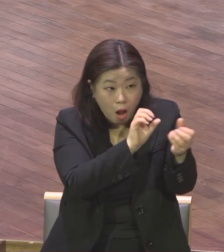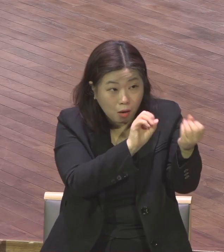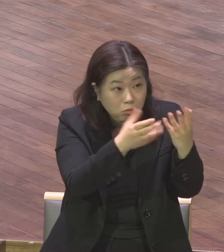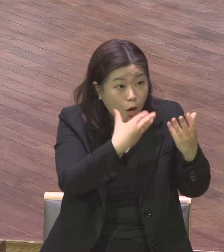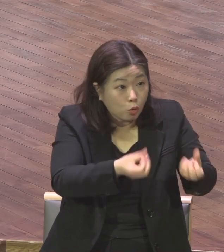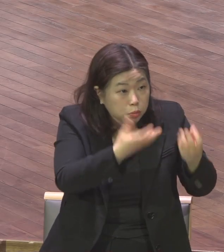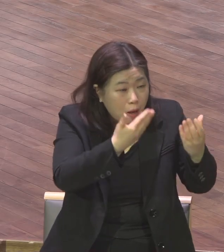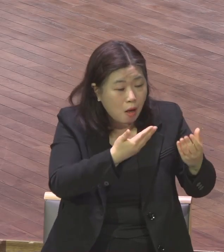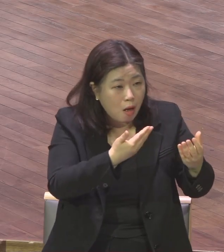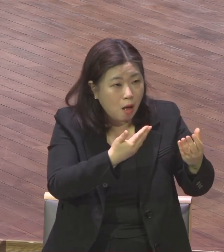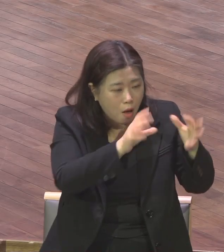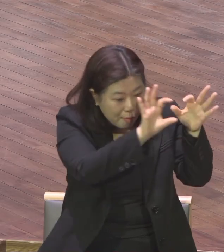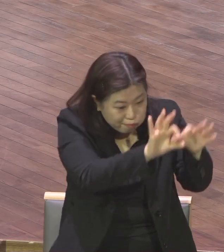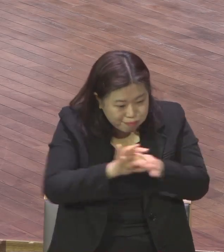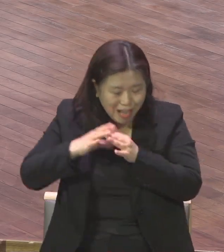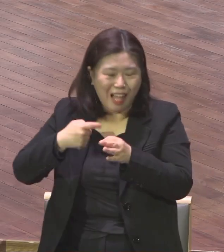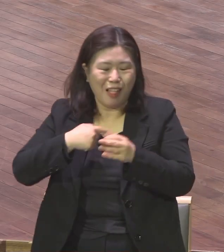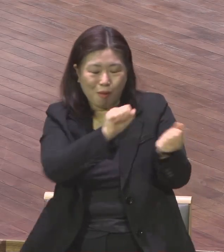상급을 내가 받는다.